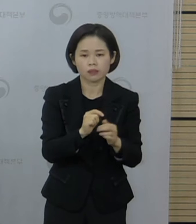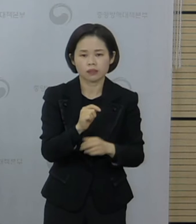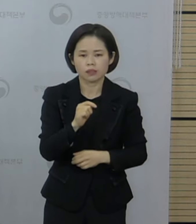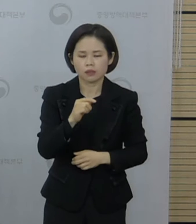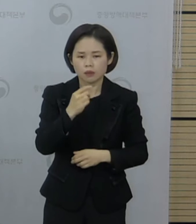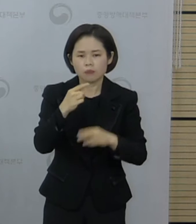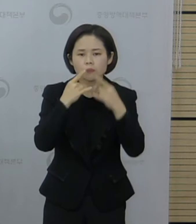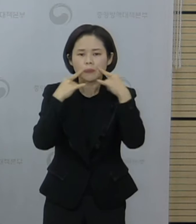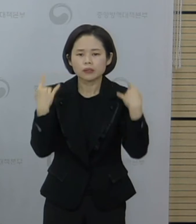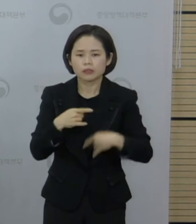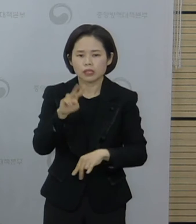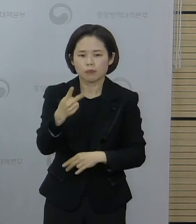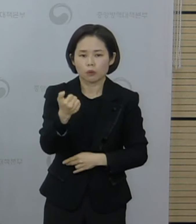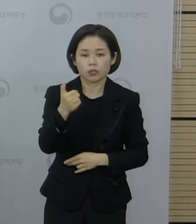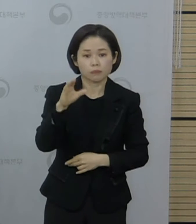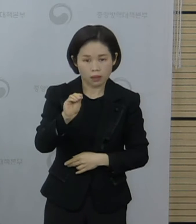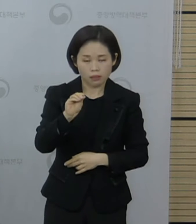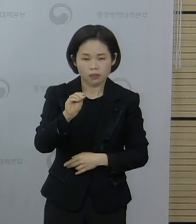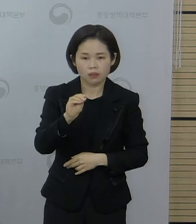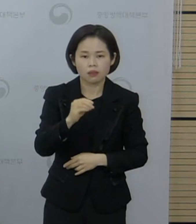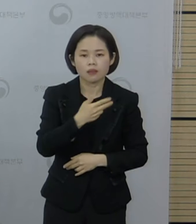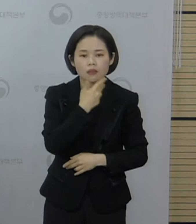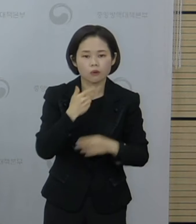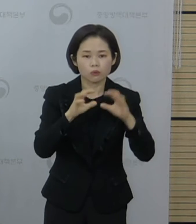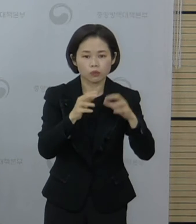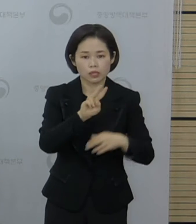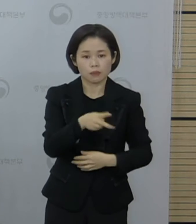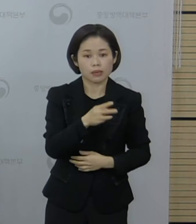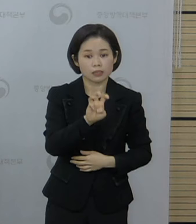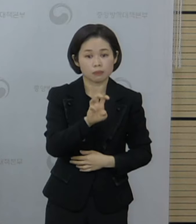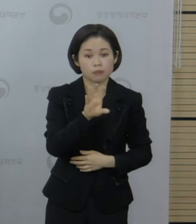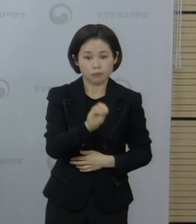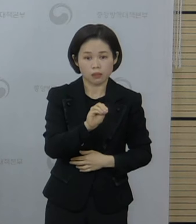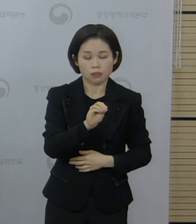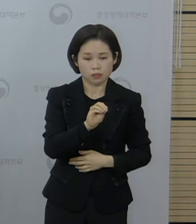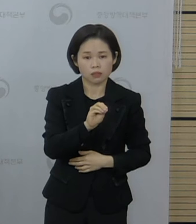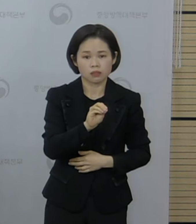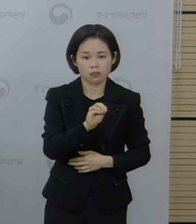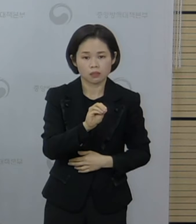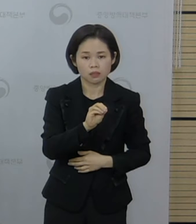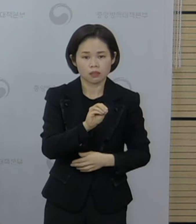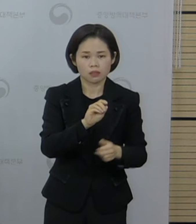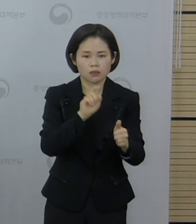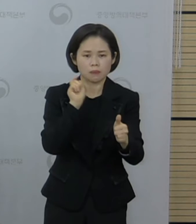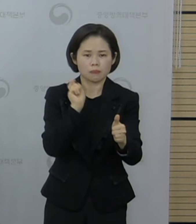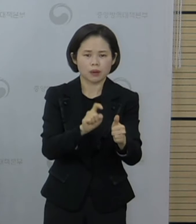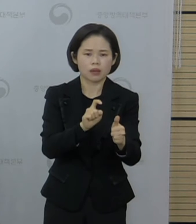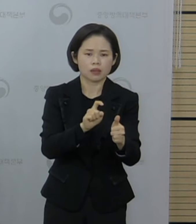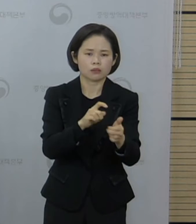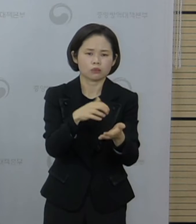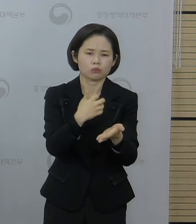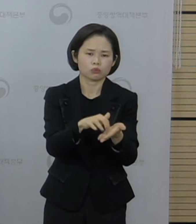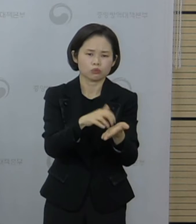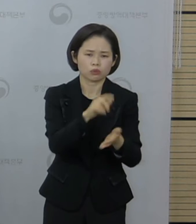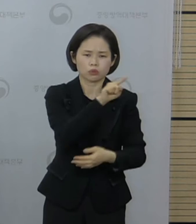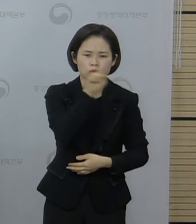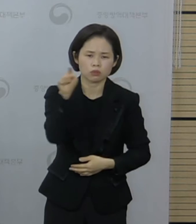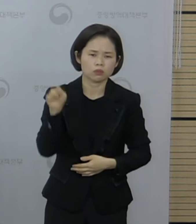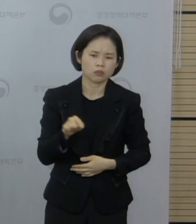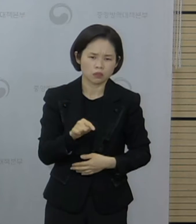250만명 영국이 약 230만 명 등 각 확진 자가 발견되었습니다